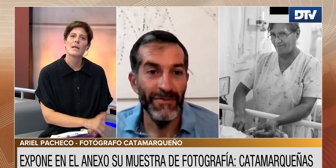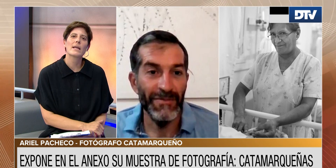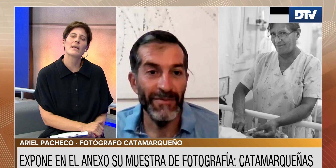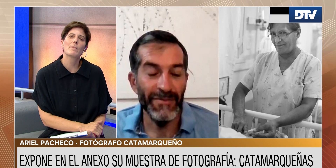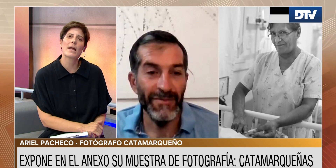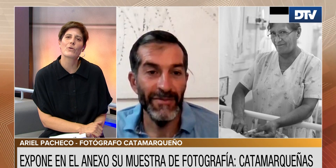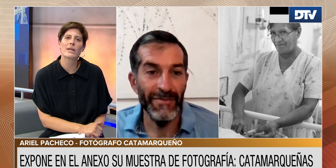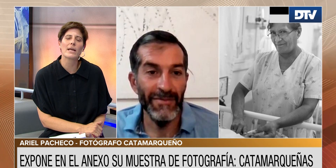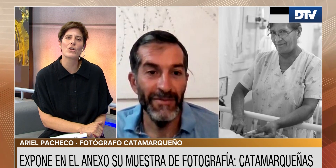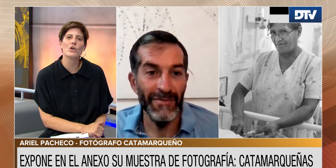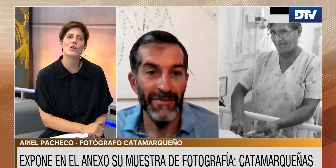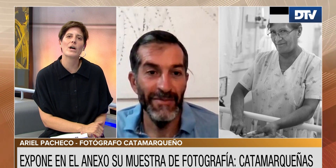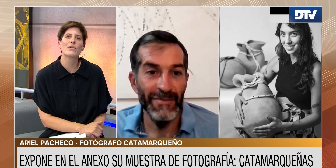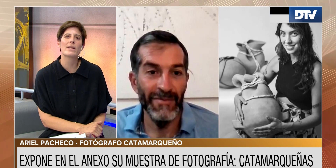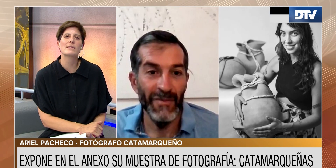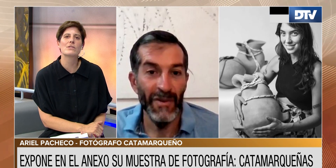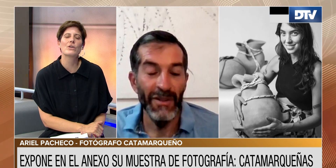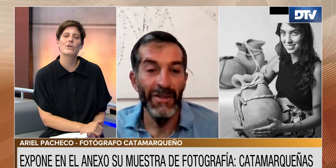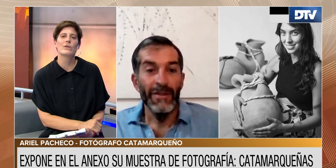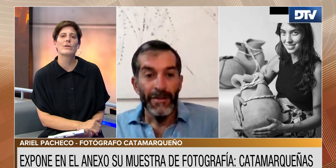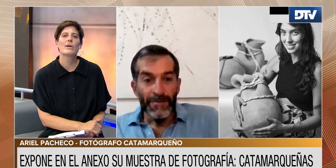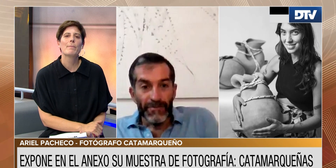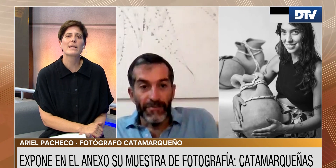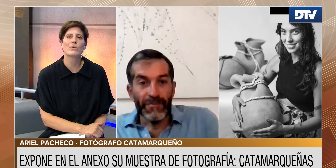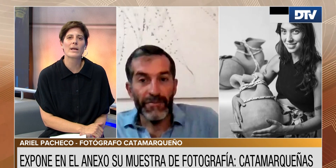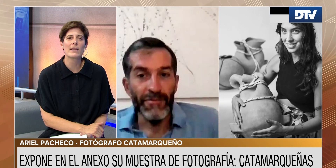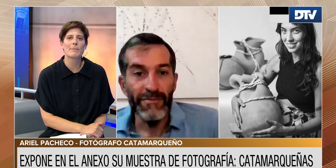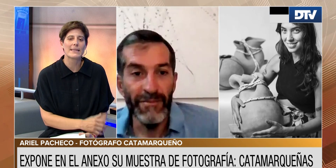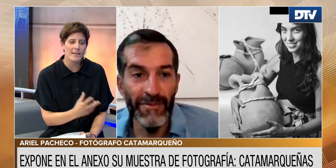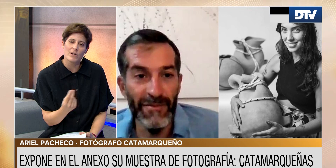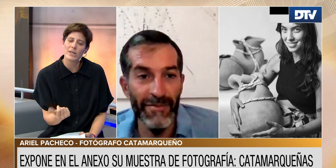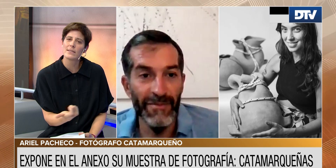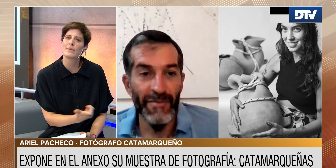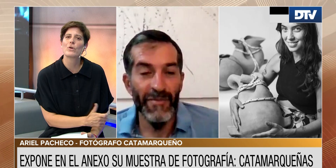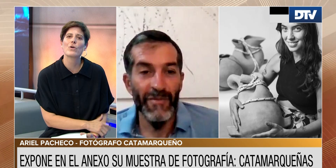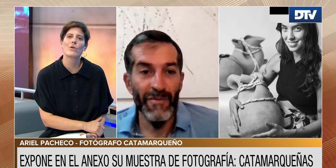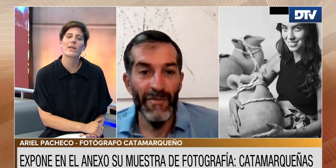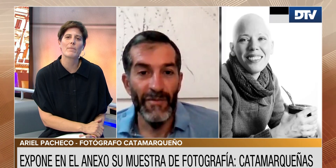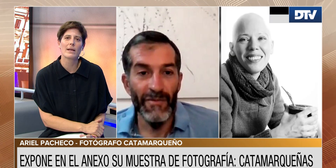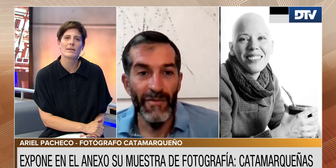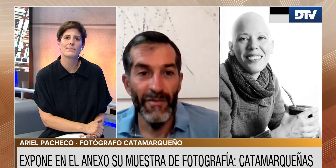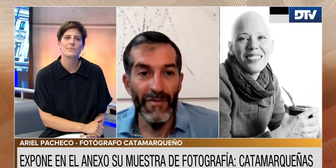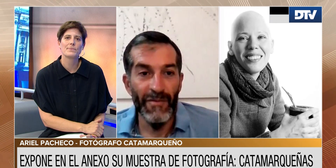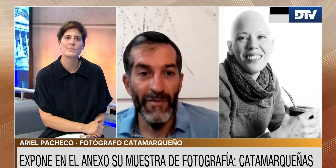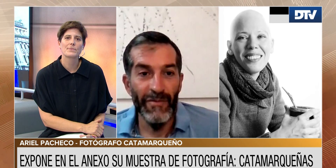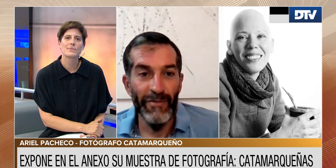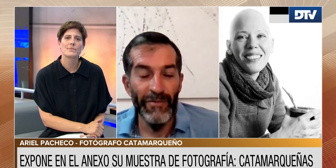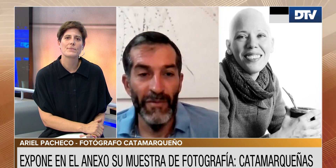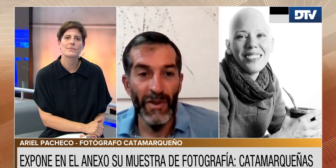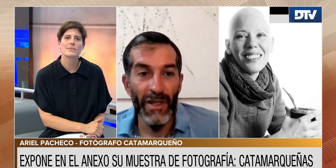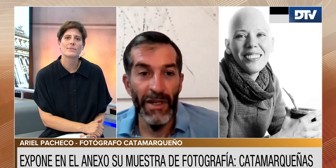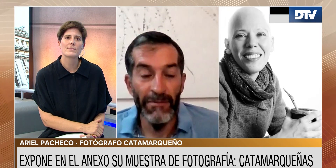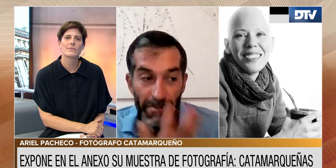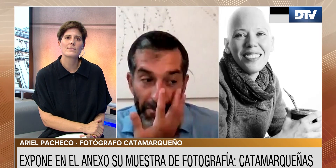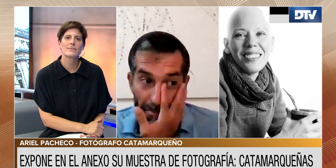fotos en blanco y negro o hay una decisión particular de meterte con ese tipo de imagen.